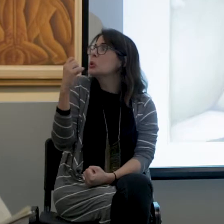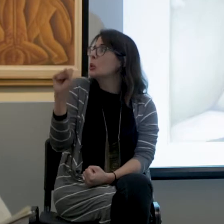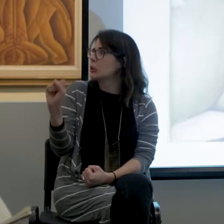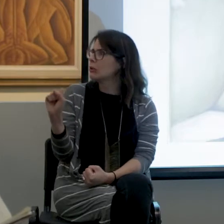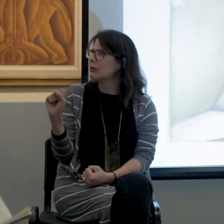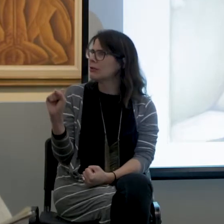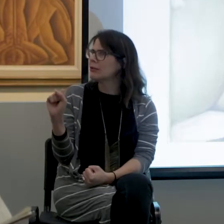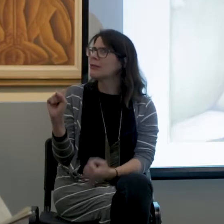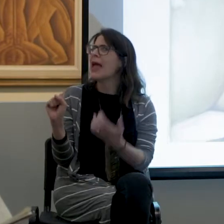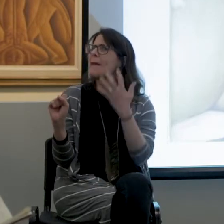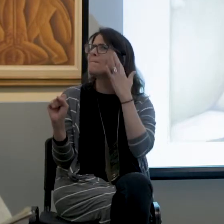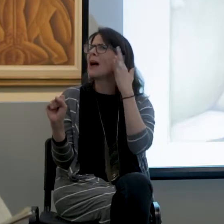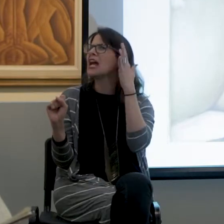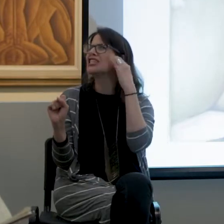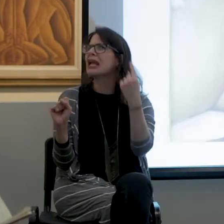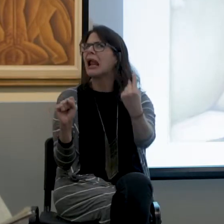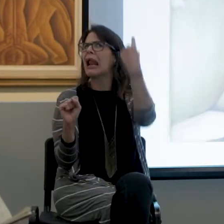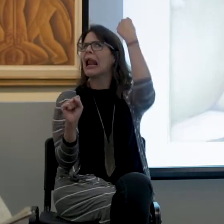em